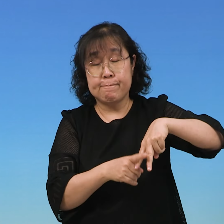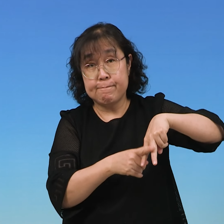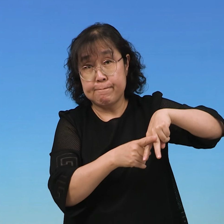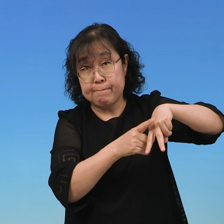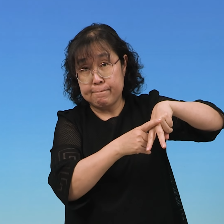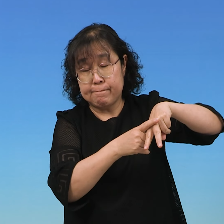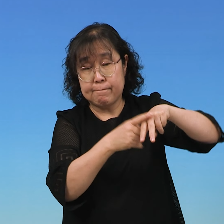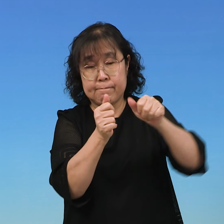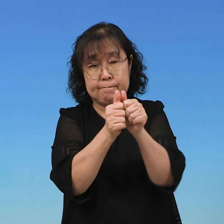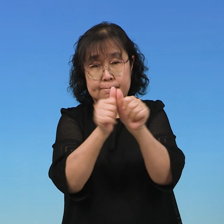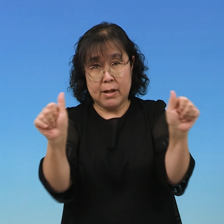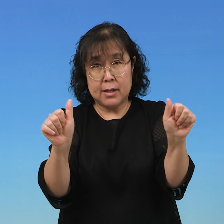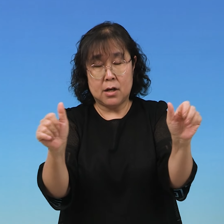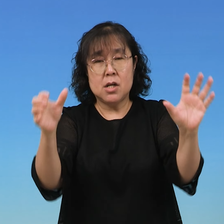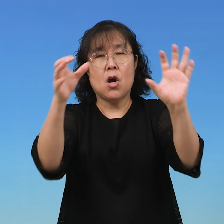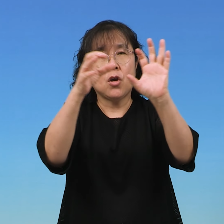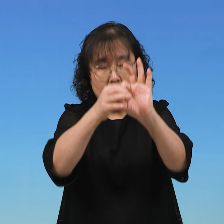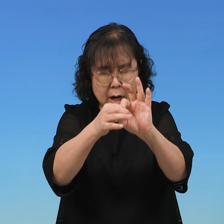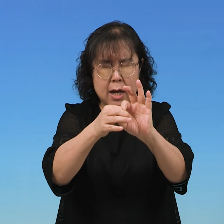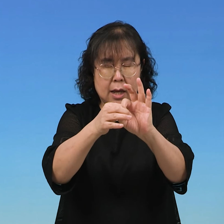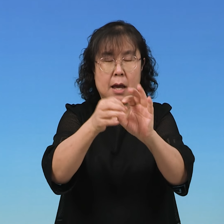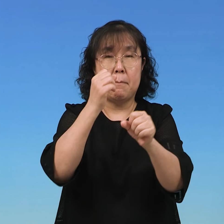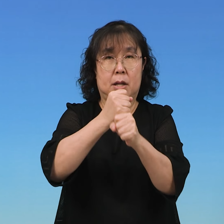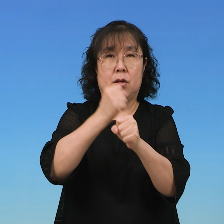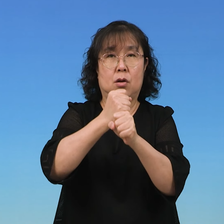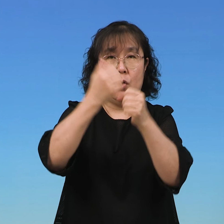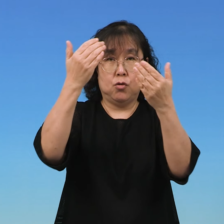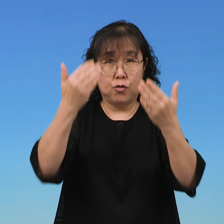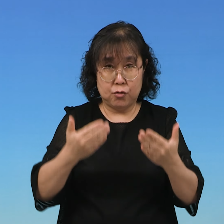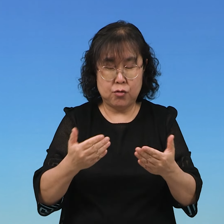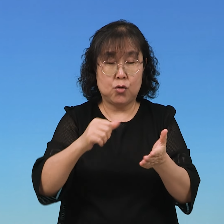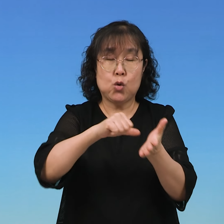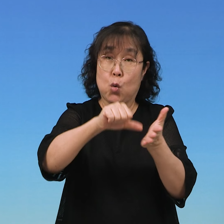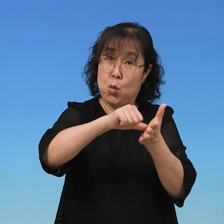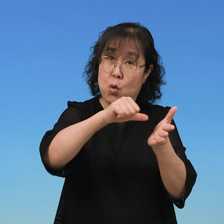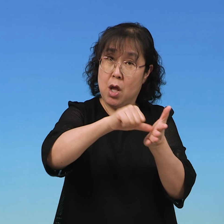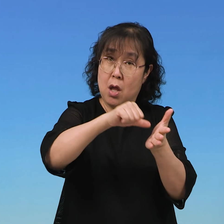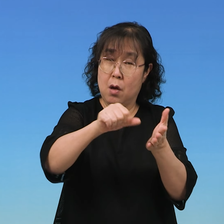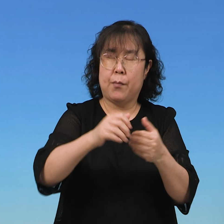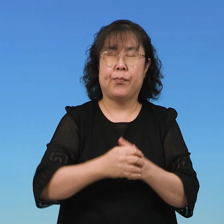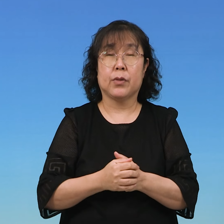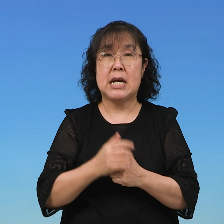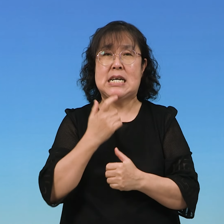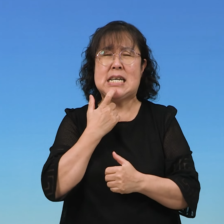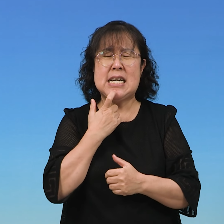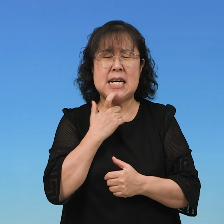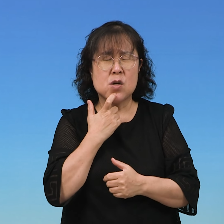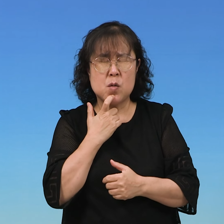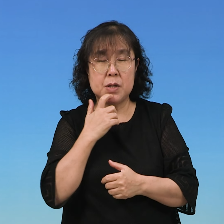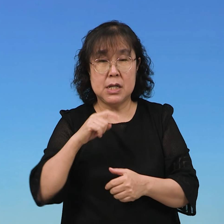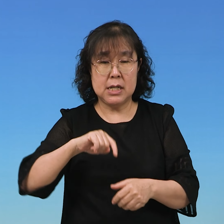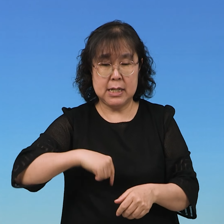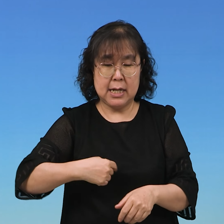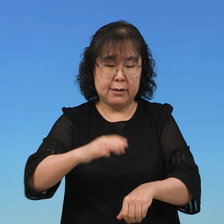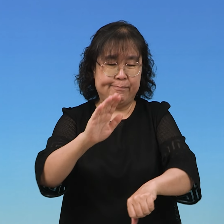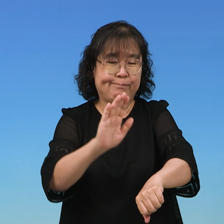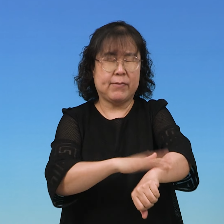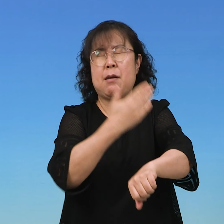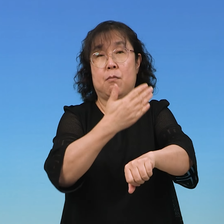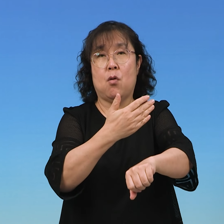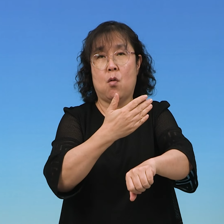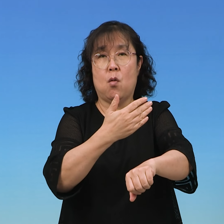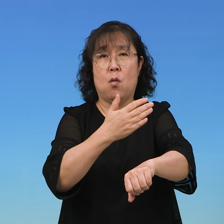종식시키는 도구라 그랬잖아요. 지금 하나님 이 말씀은요, 야곱이 자기가 잘못한 짓으로 말미암아 단절된